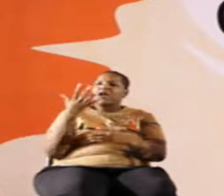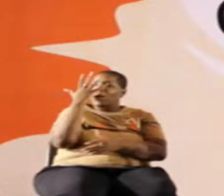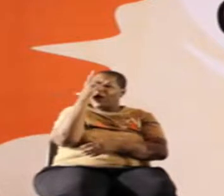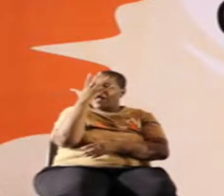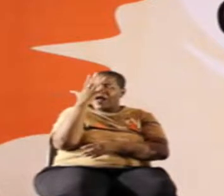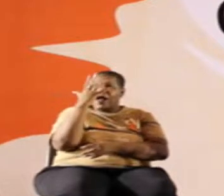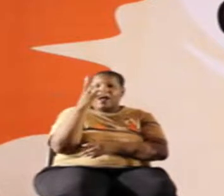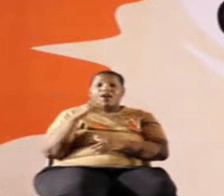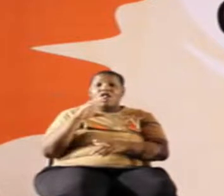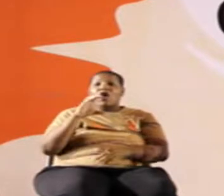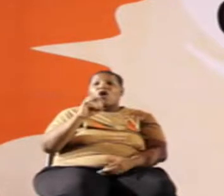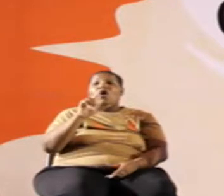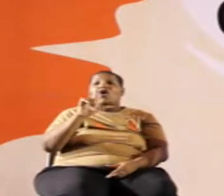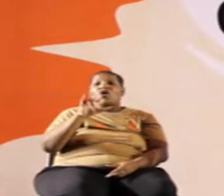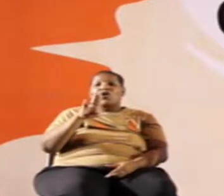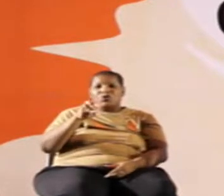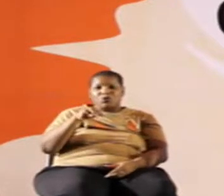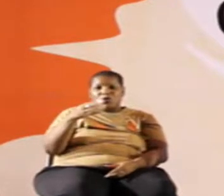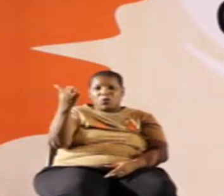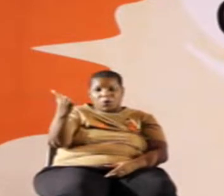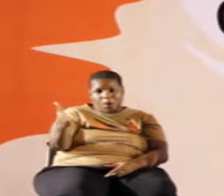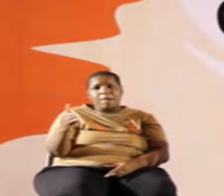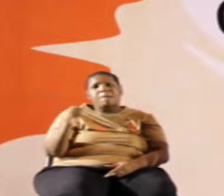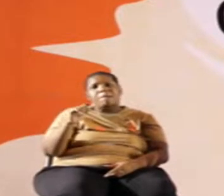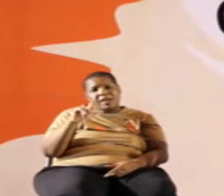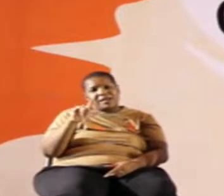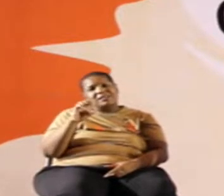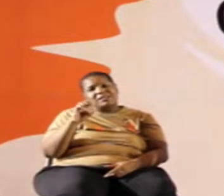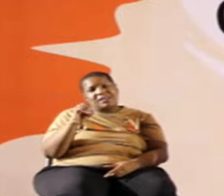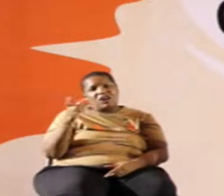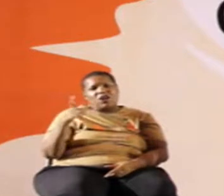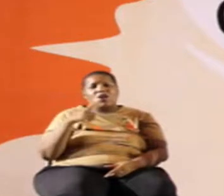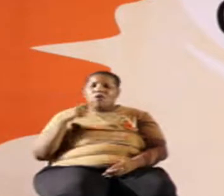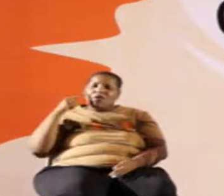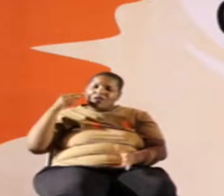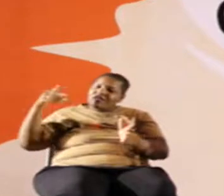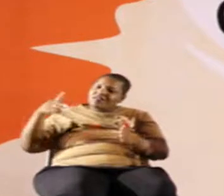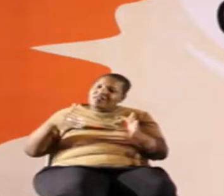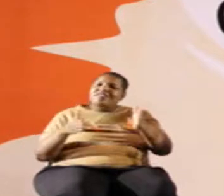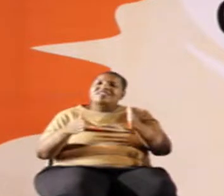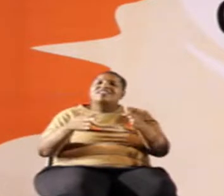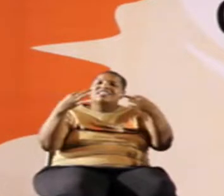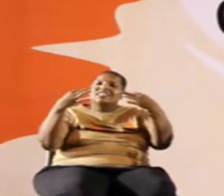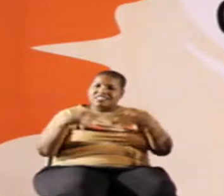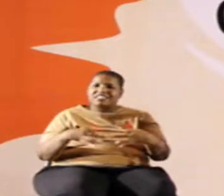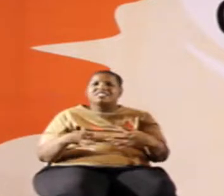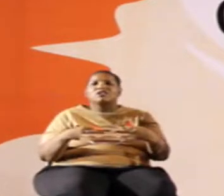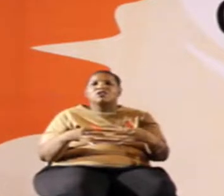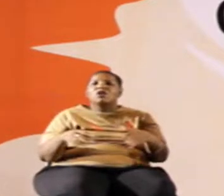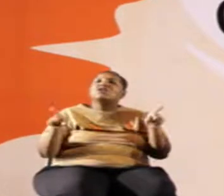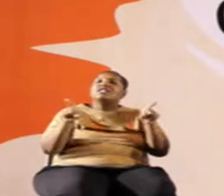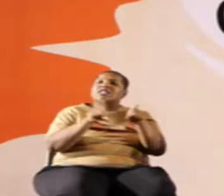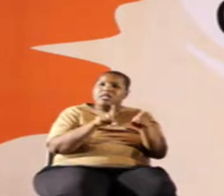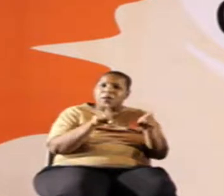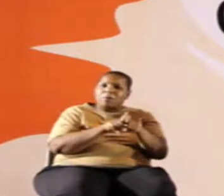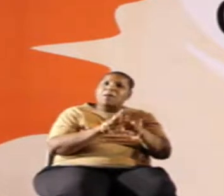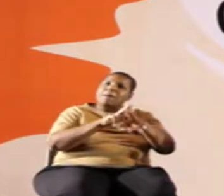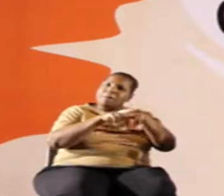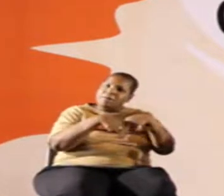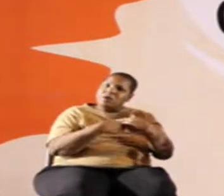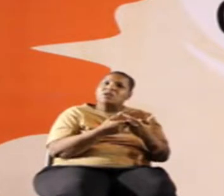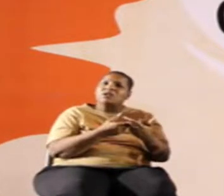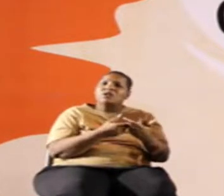sai o Olodum, né, Marcelo? Então, assim, é essa trilha, e foi isso justamente, também por isso,